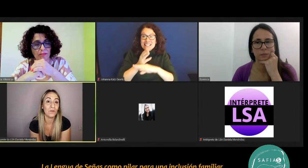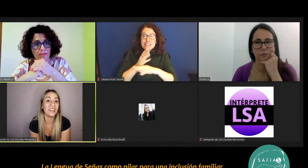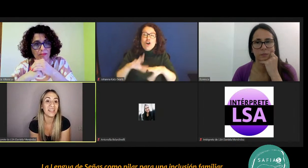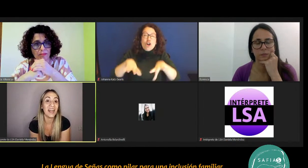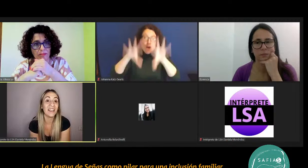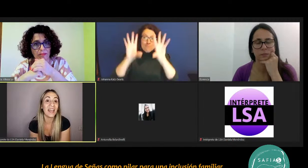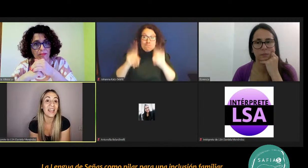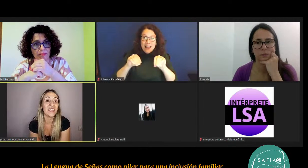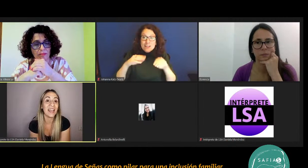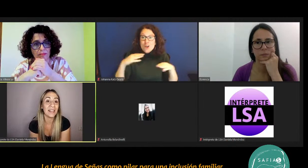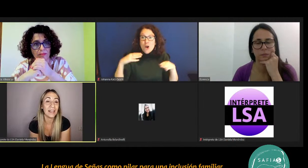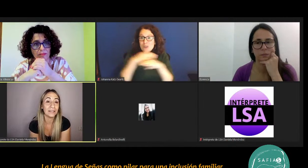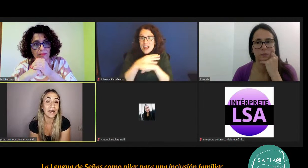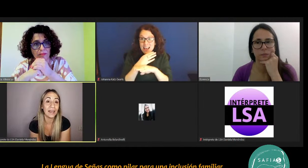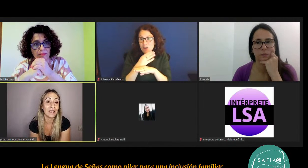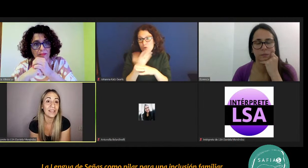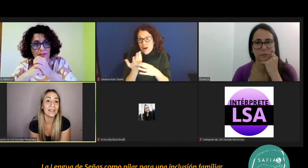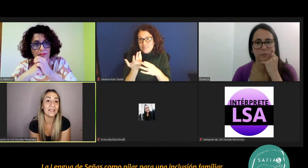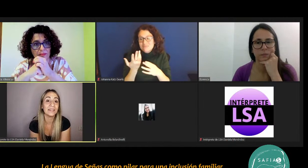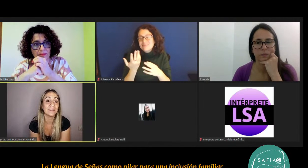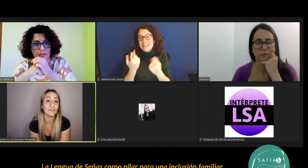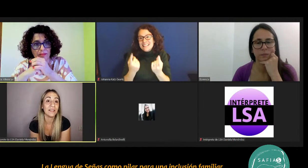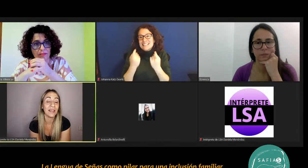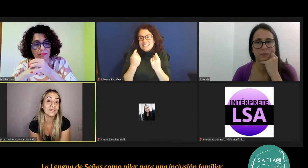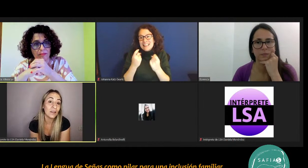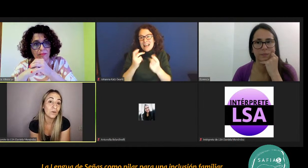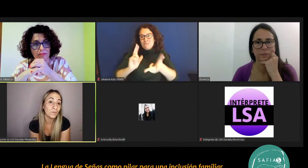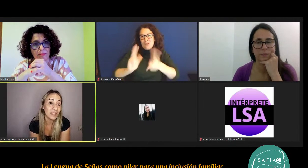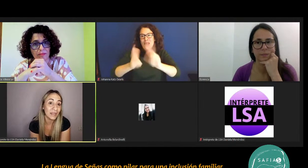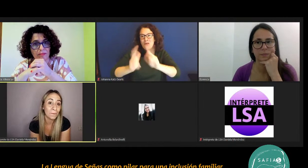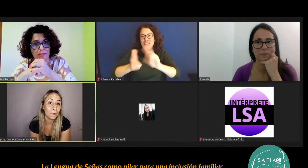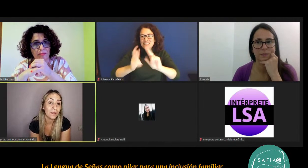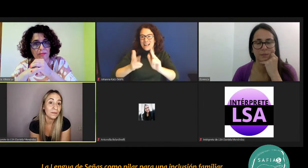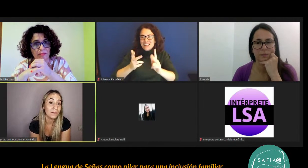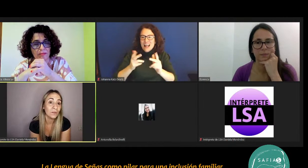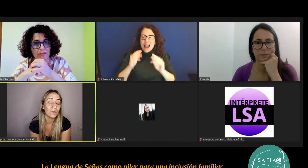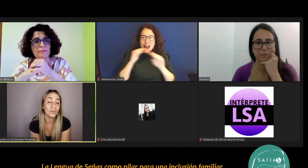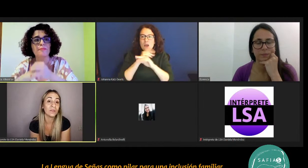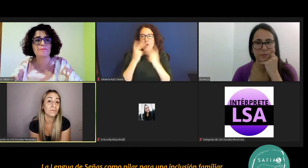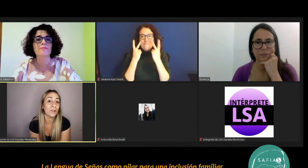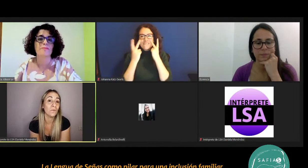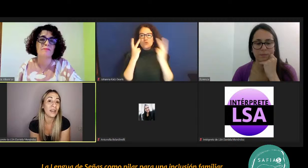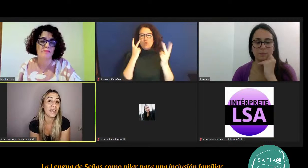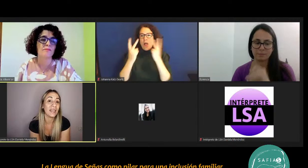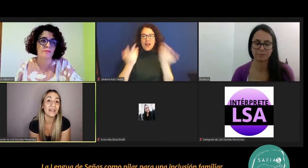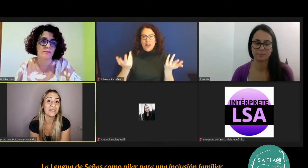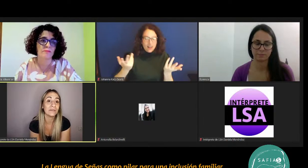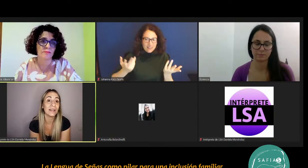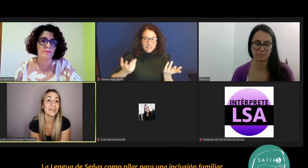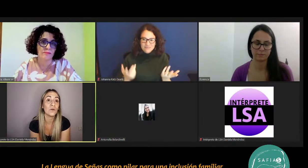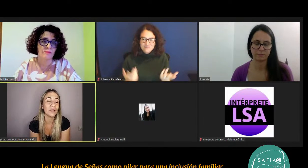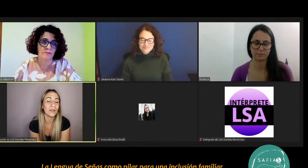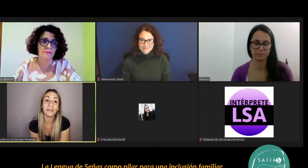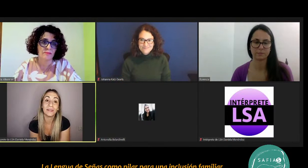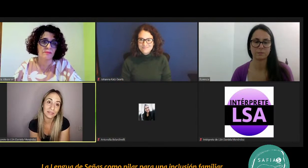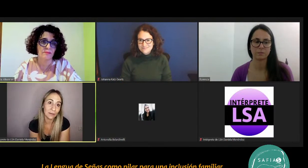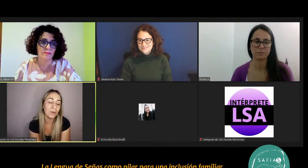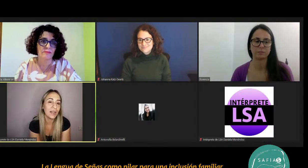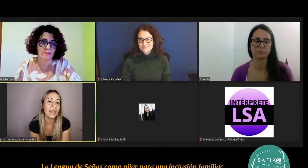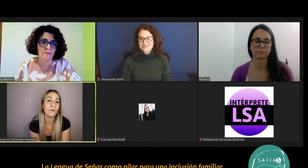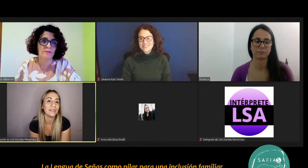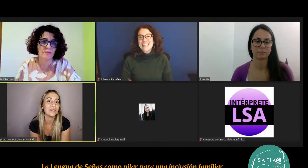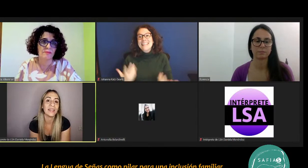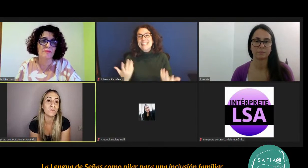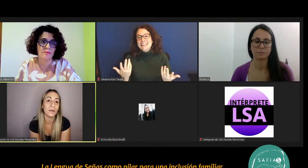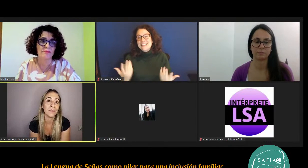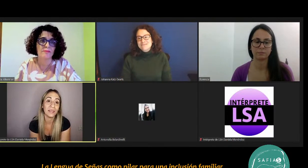para poder llegar y alcanzar, y que esa accesibilidad sea completa. Pero para que esta accesibilidad sea completa, necesitamos